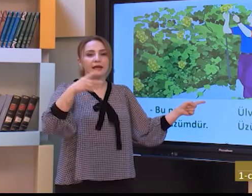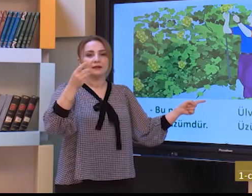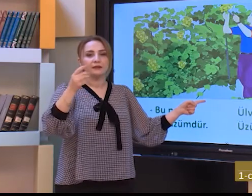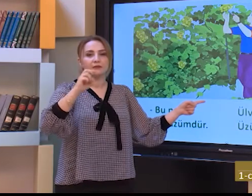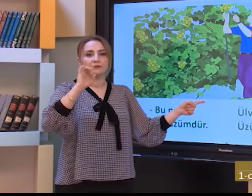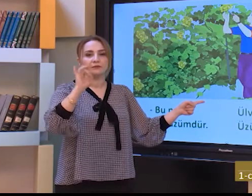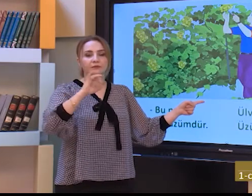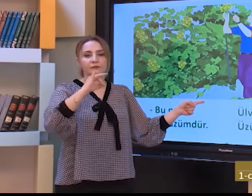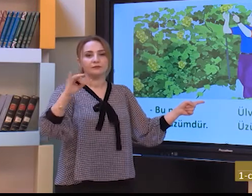dərir.